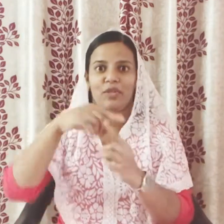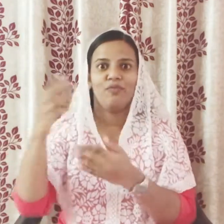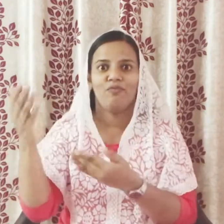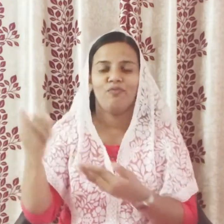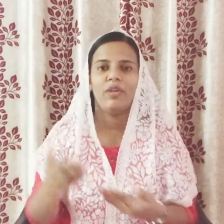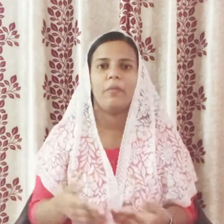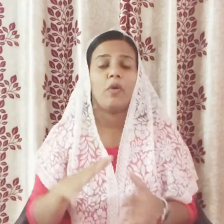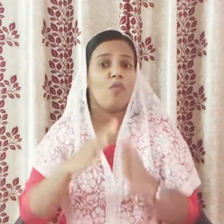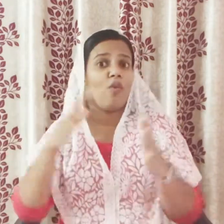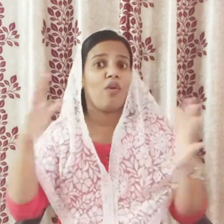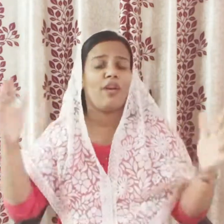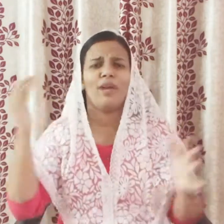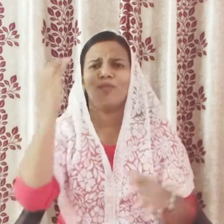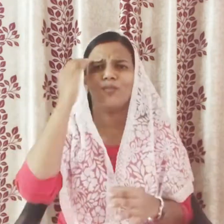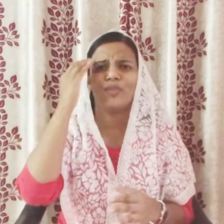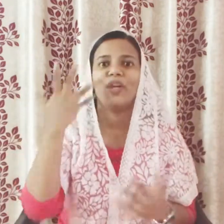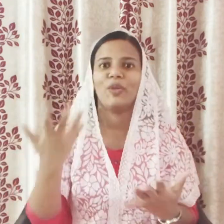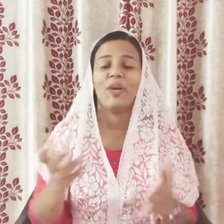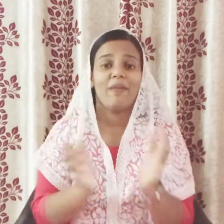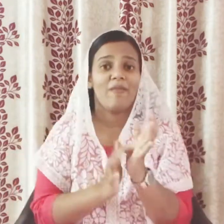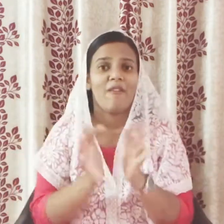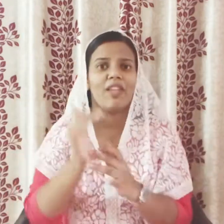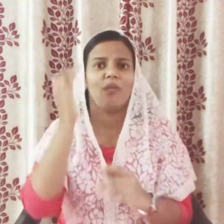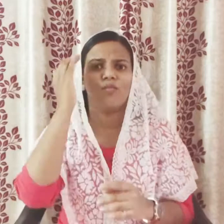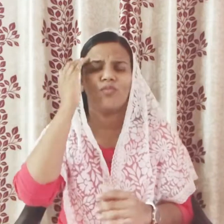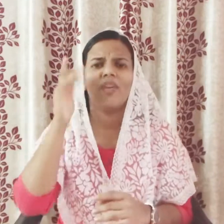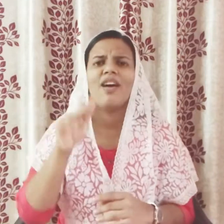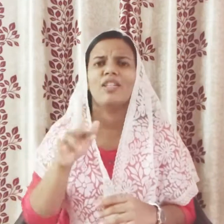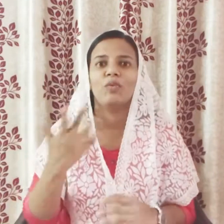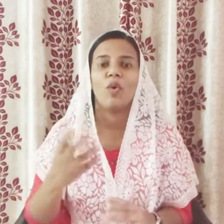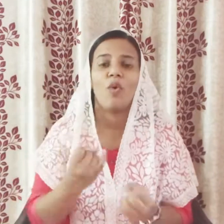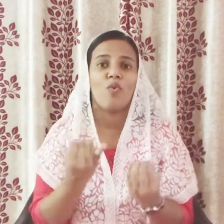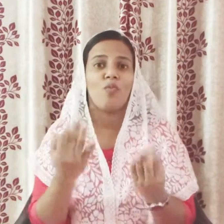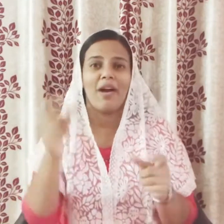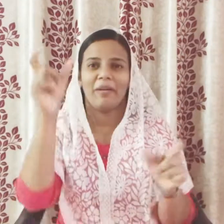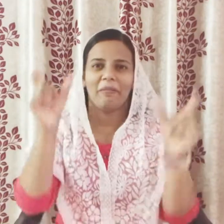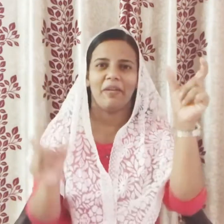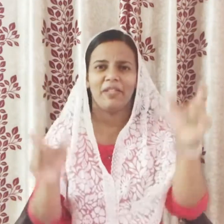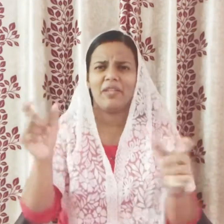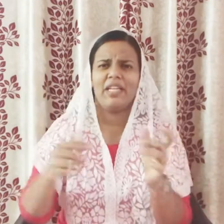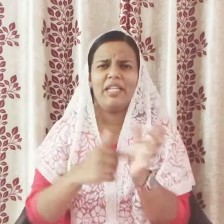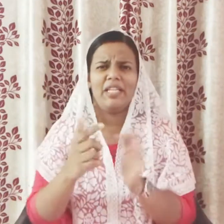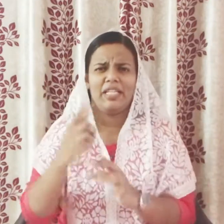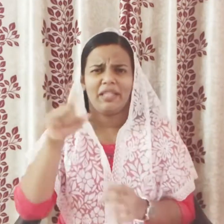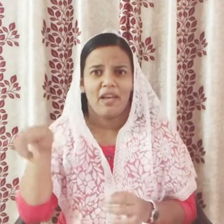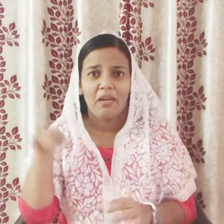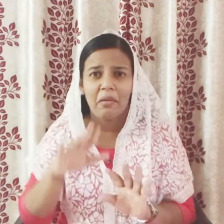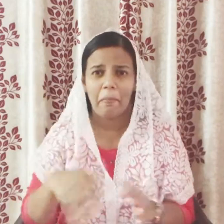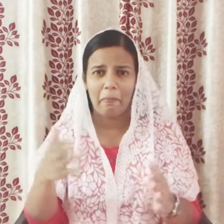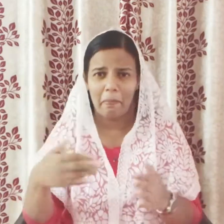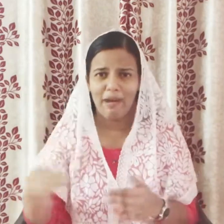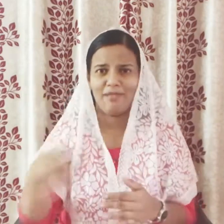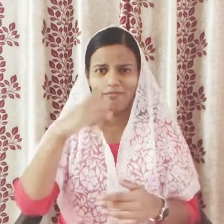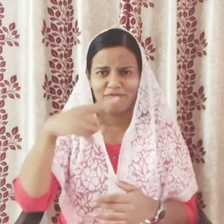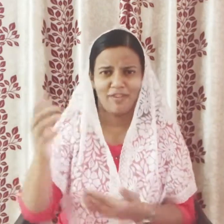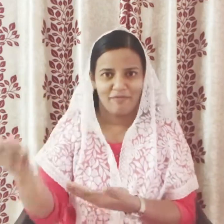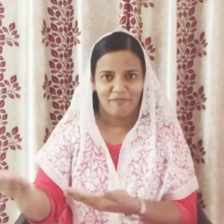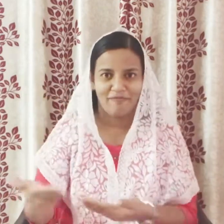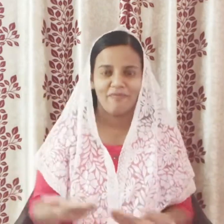ഏറ്റവും ഭയങ്കര ബുദ്ധി എന്ന് പറയുന്നത്, അല്ലെങ്കിൽ ദൈവത്തിൻ്റെ ബുദ്ധി എന്ന് പറയുന്നത് അനേകരെ നീതിയിലേക്ക് നടത്തുന്നവരാണ്. കാരണം എന്താണെന്ന് അറിയാം, അതിന്